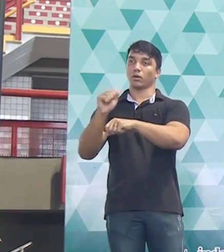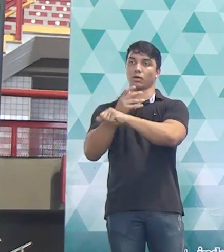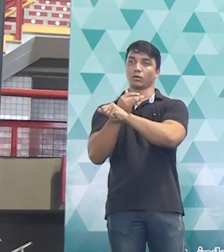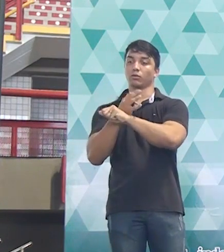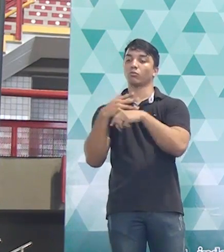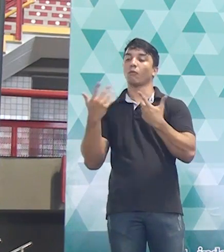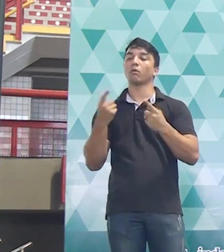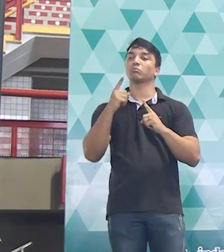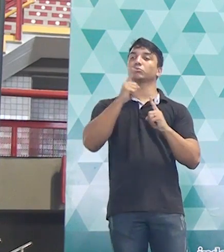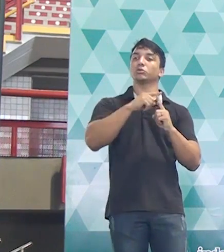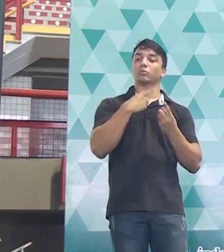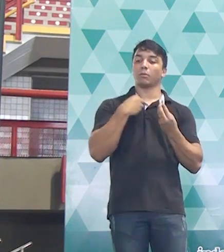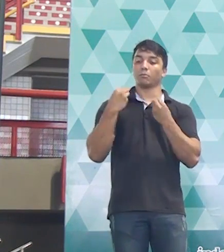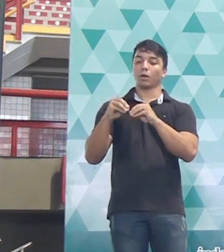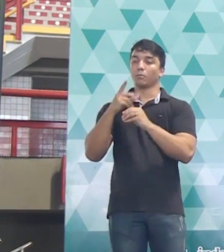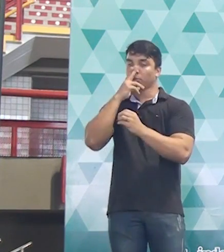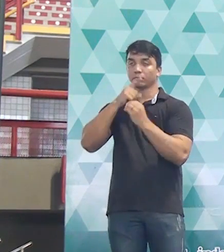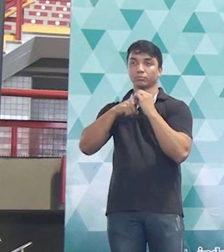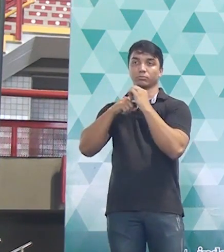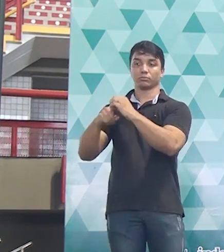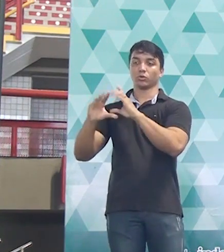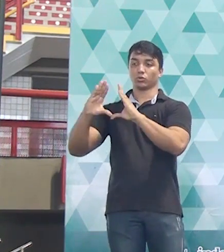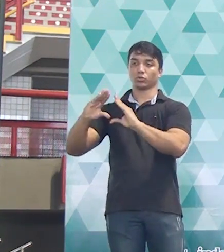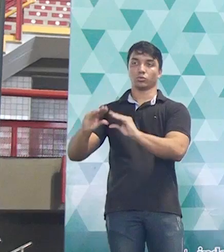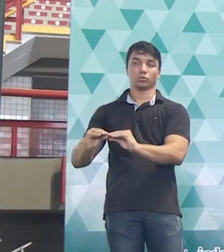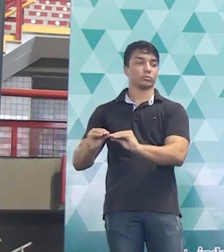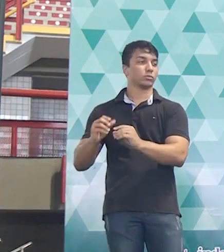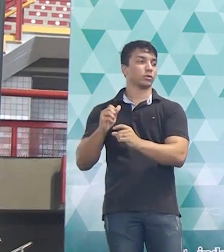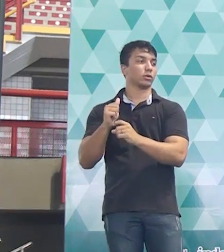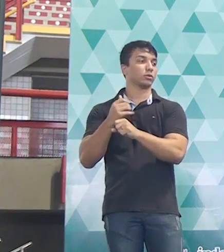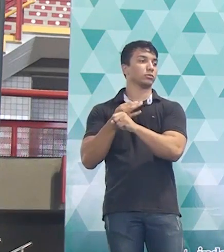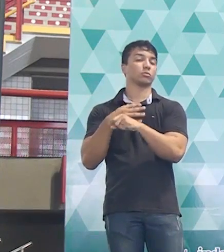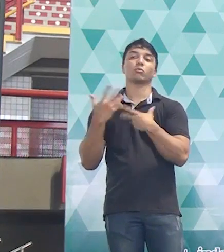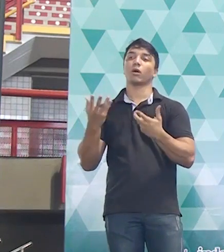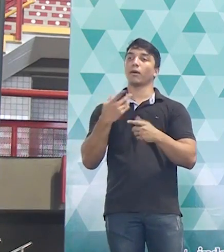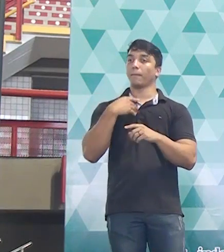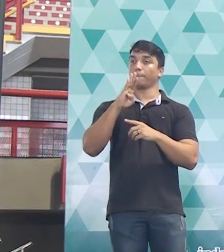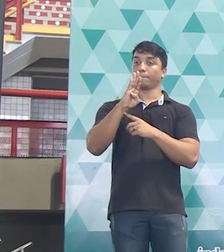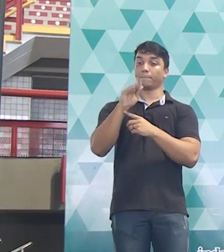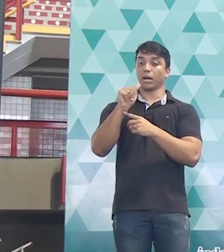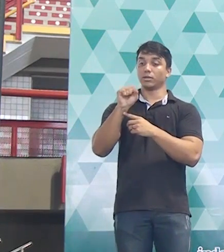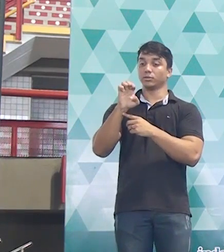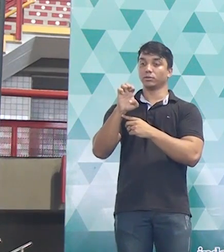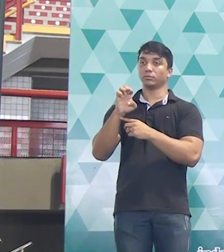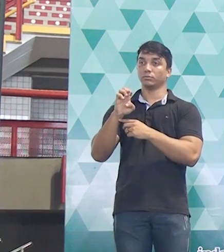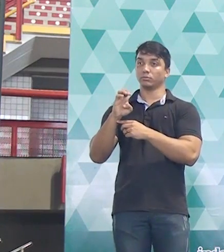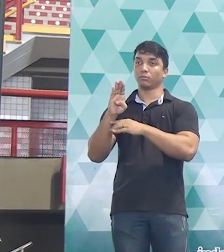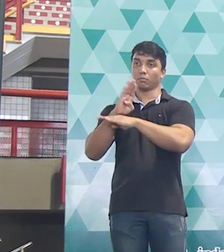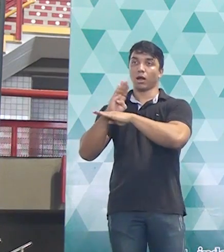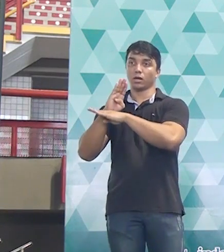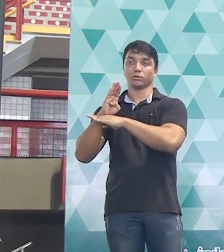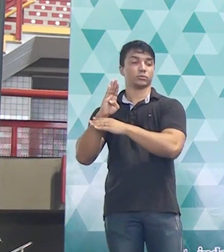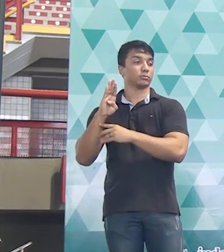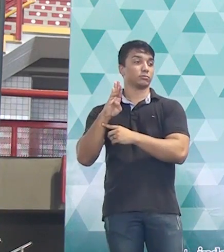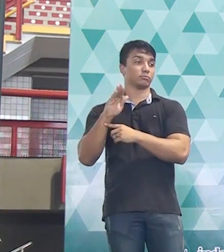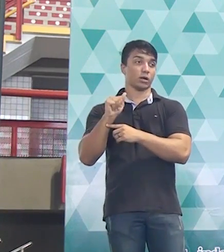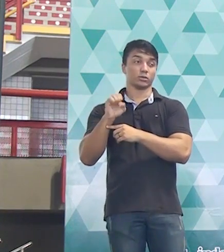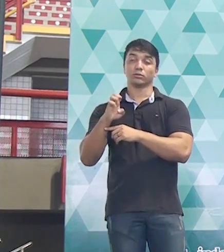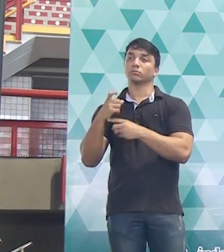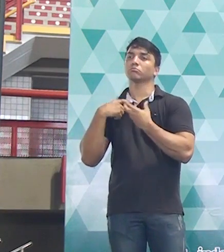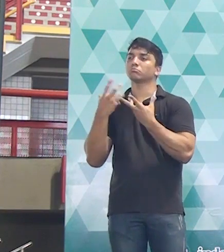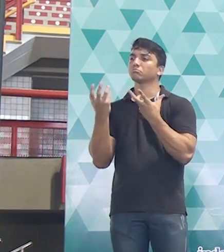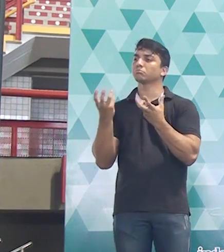tipo de substância que você coloca para diminuir a acidez? Base. Agora cuidado, pessoal. Quando eu digo que o material